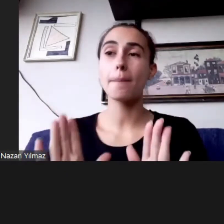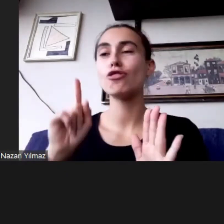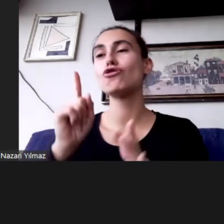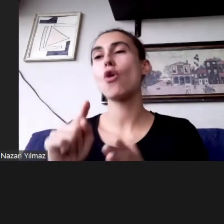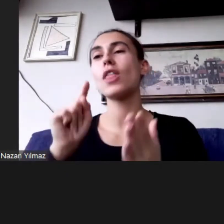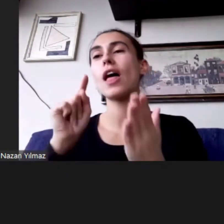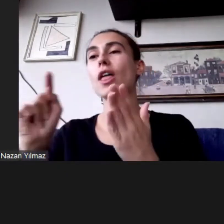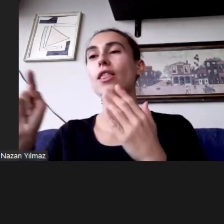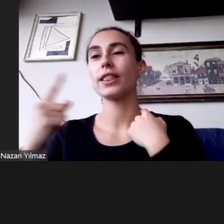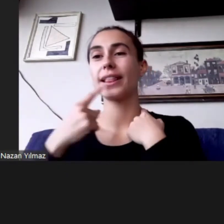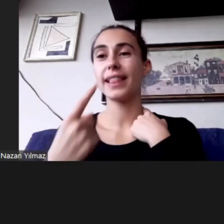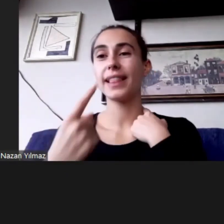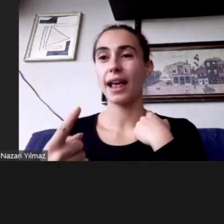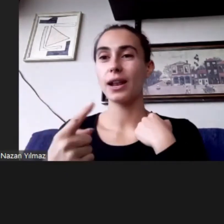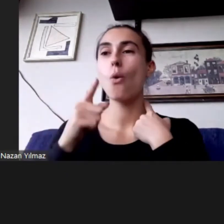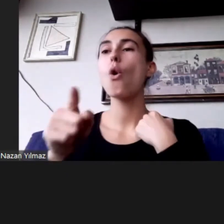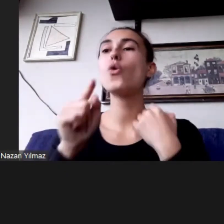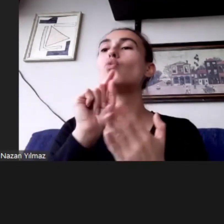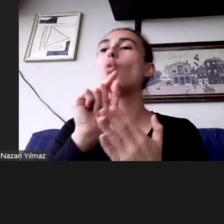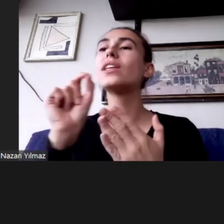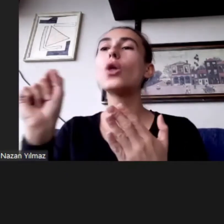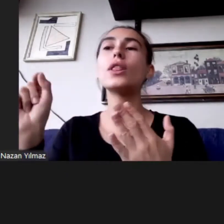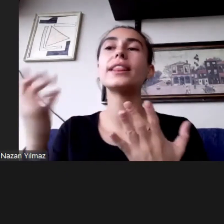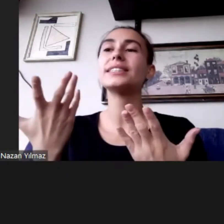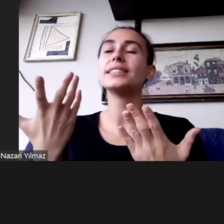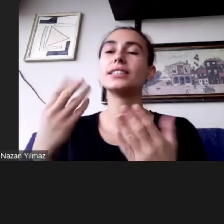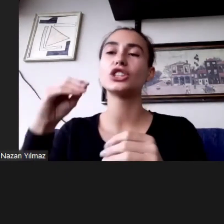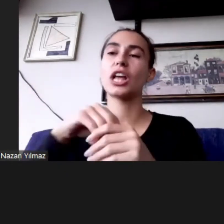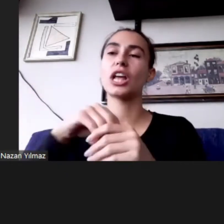hani o noktaları nasıl doldurduklarını da kısaca açacağım.